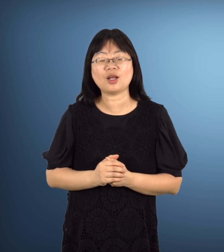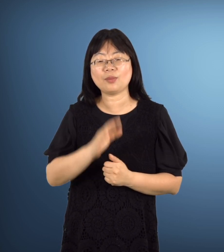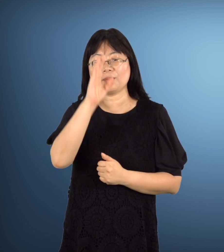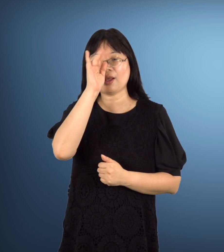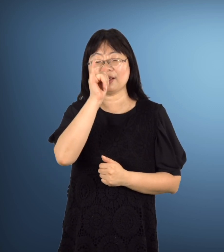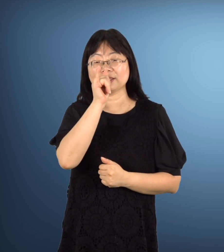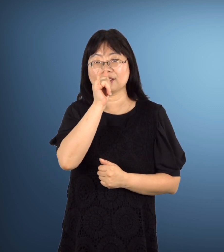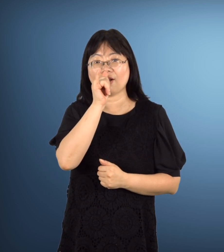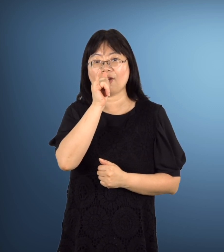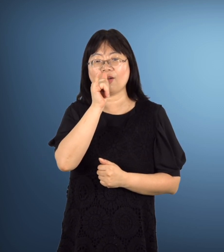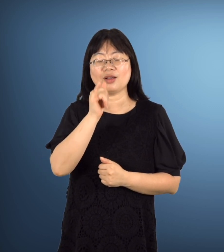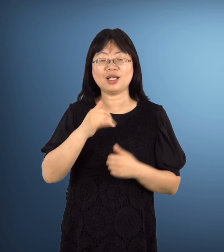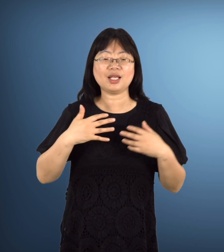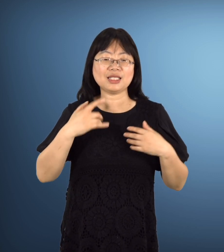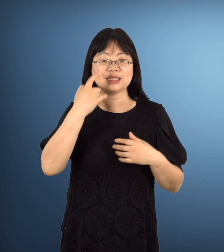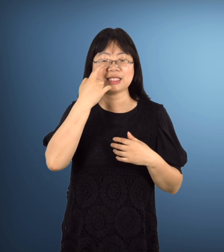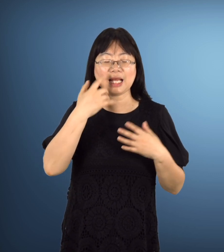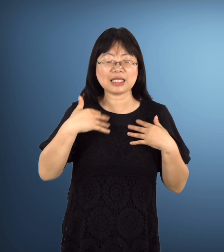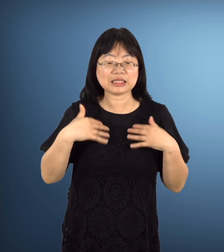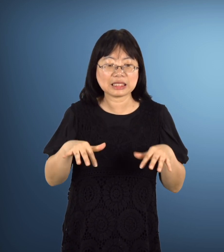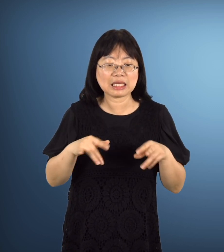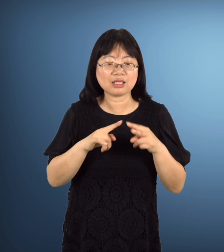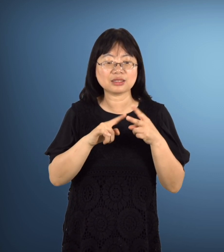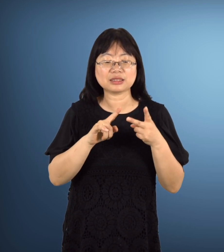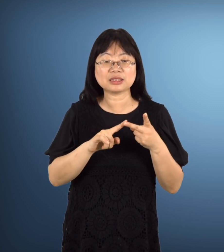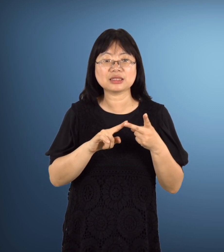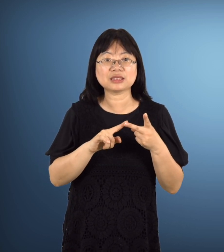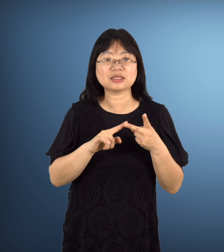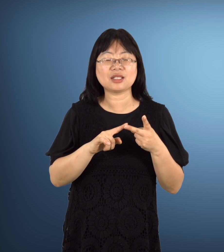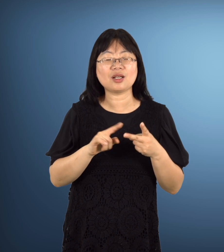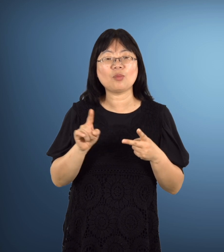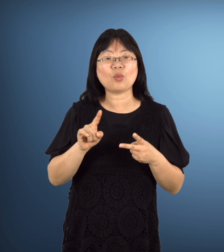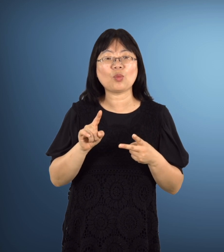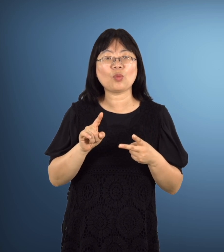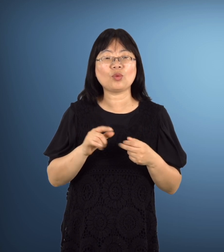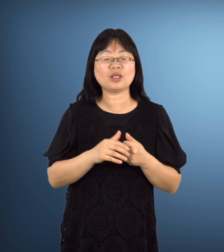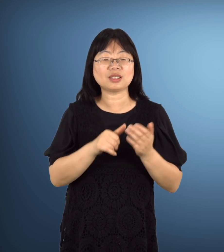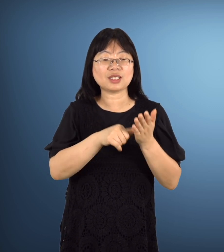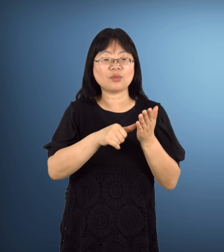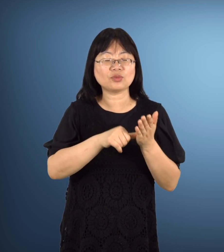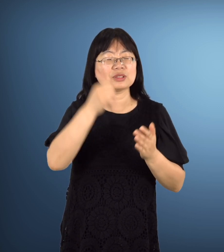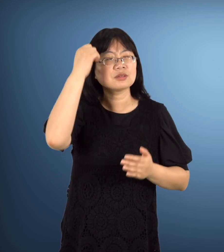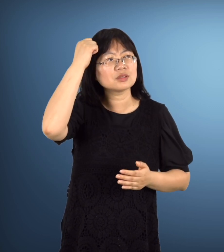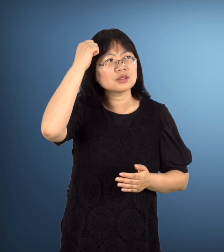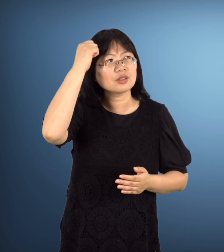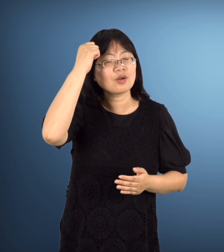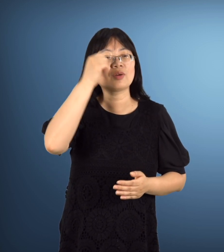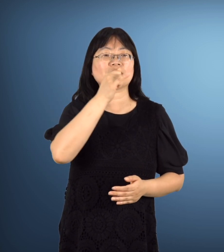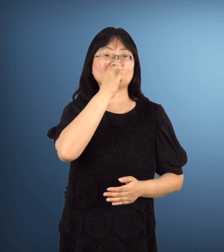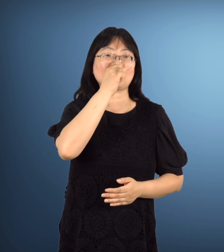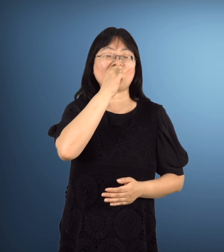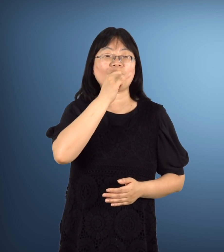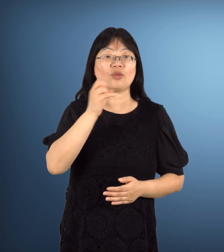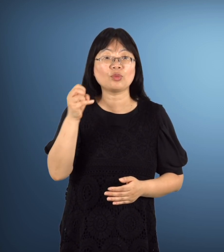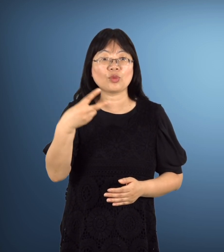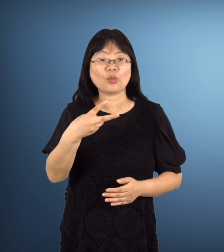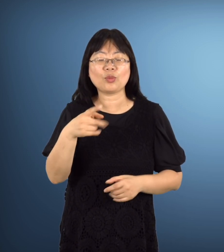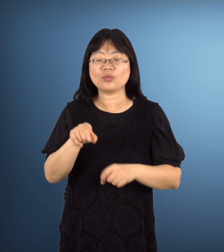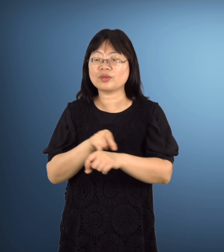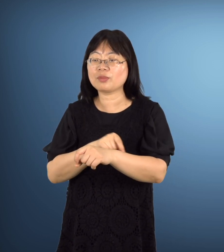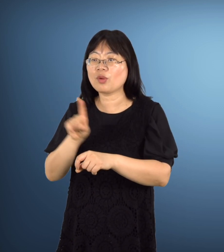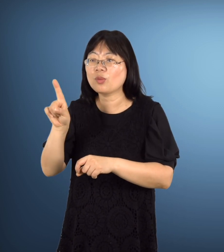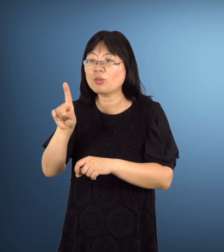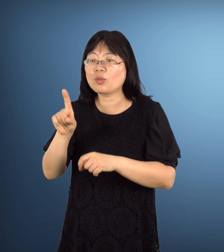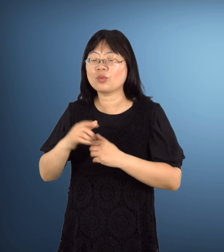병에 걸려서 약시가 됐던 그분들은 사물에 대한 기억의 경험이 있고 또